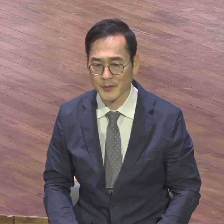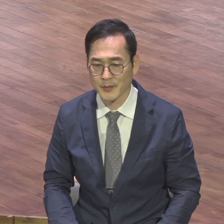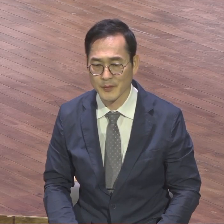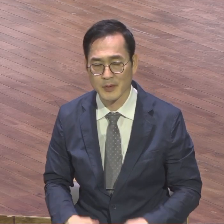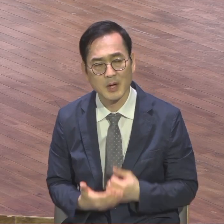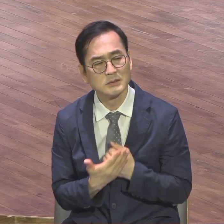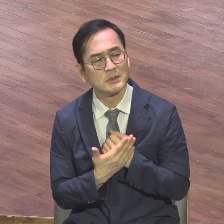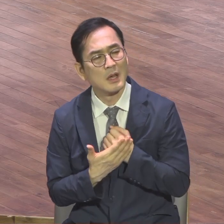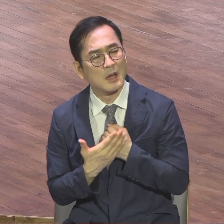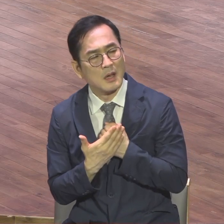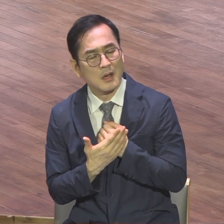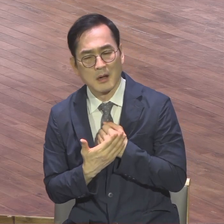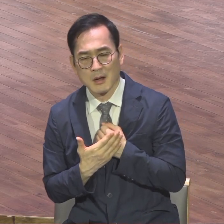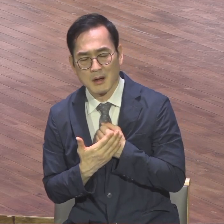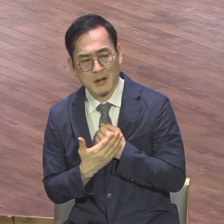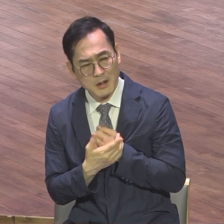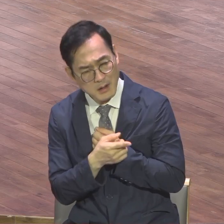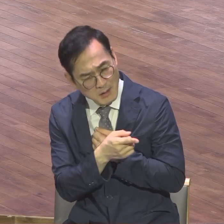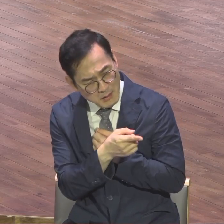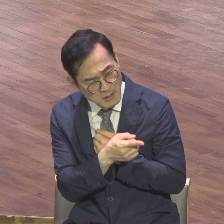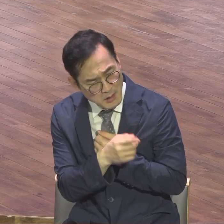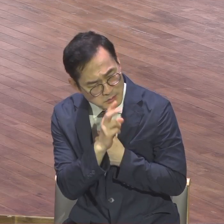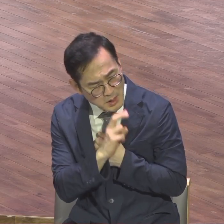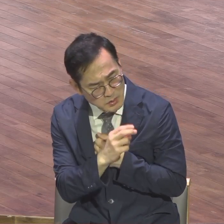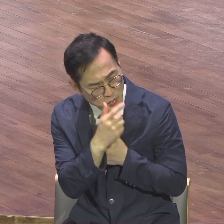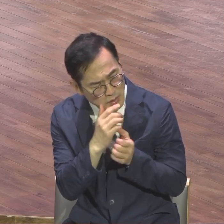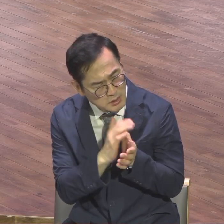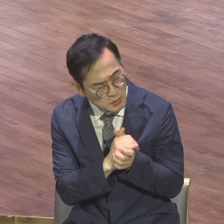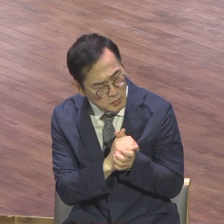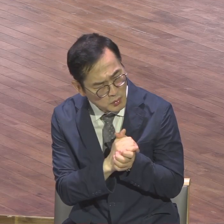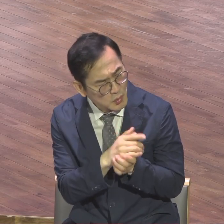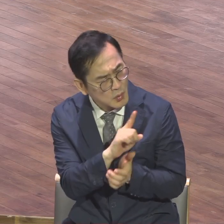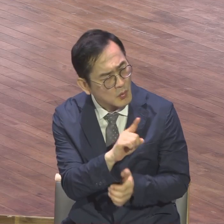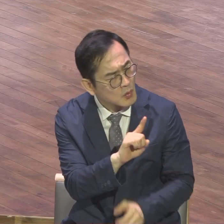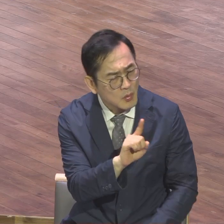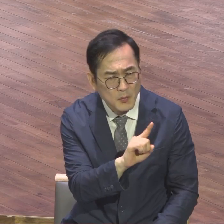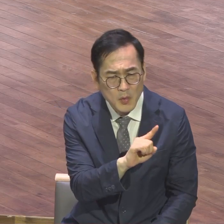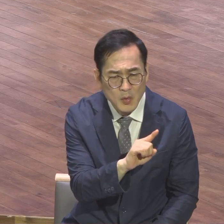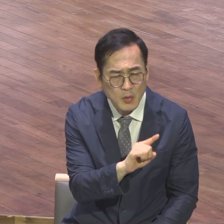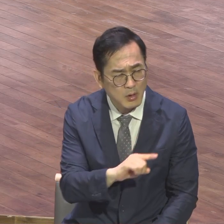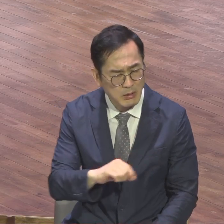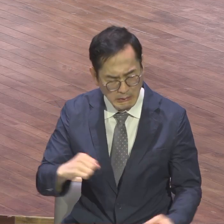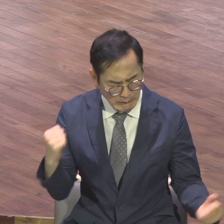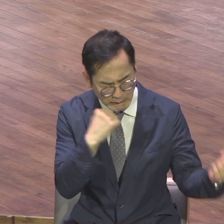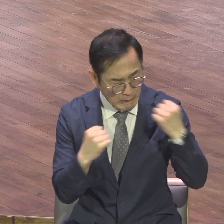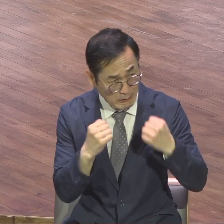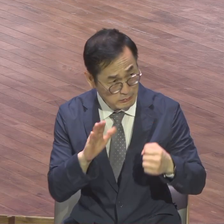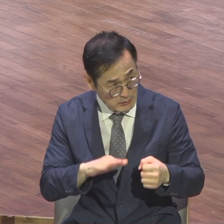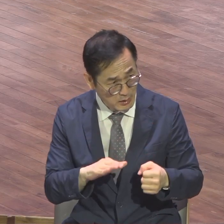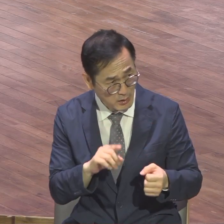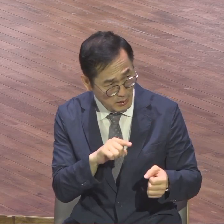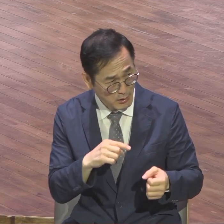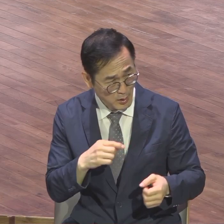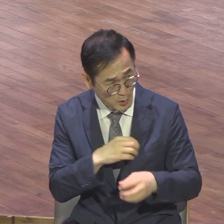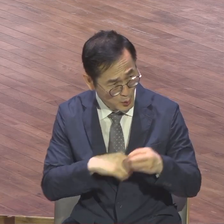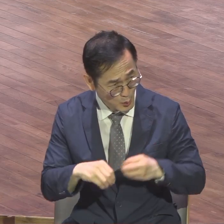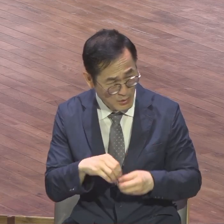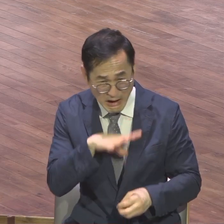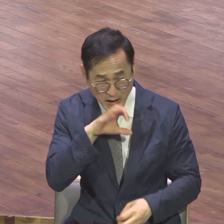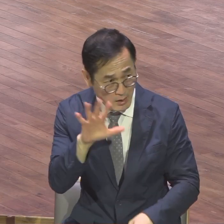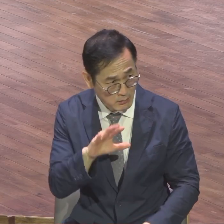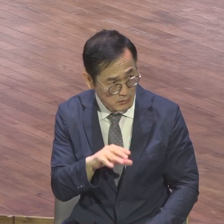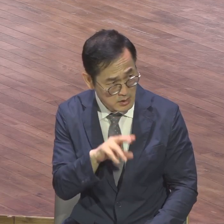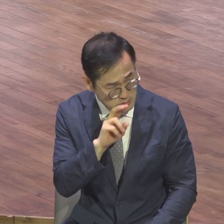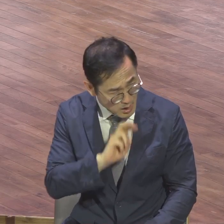도대체 저 사람들은 뭐 하는 사람들이냐? 어떻게 저렇게 매를 맞고 피투성이 되었는데 어떻게